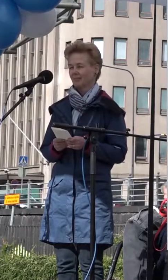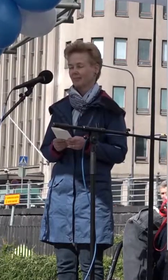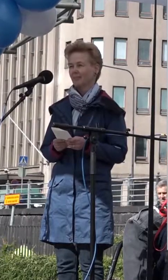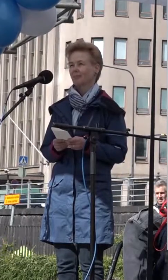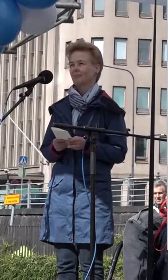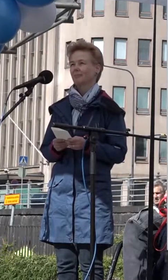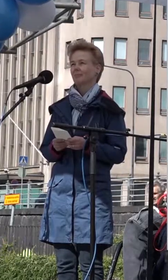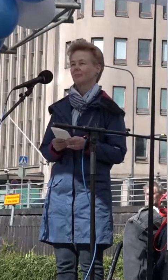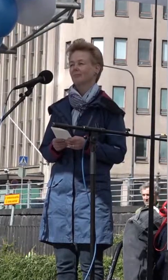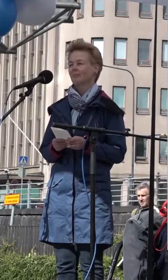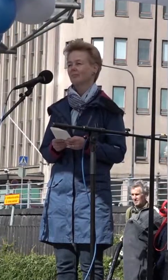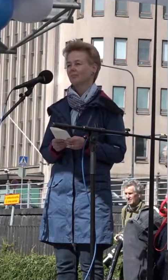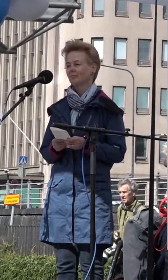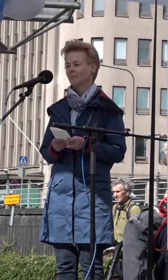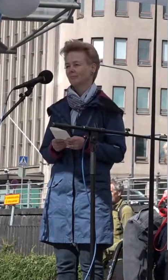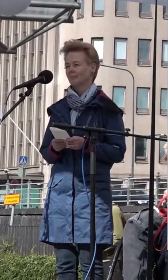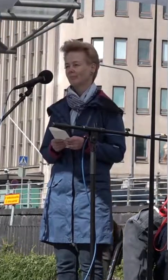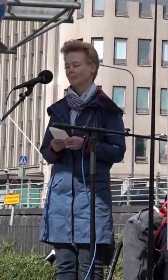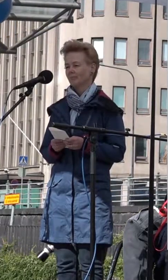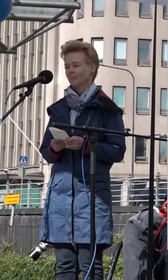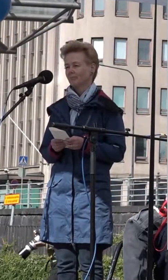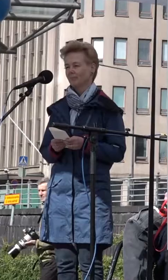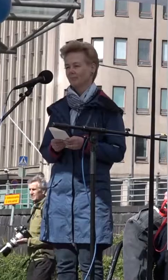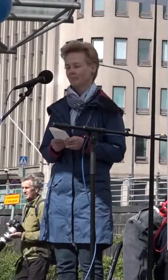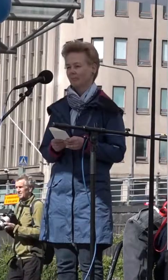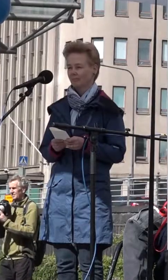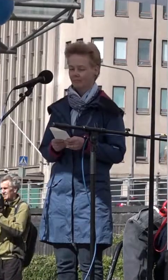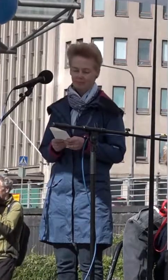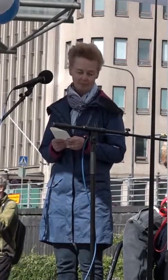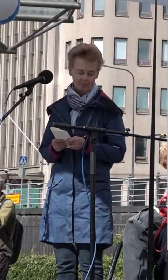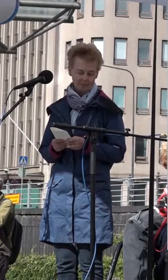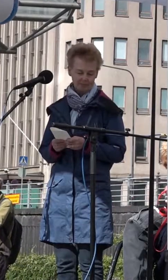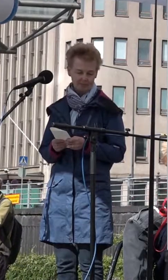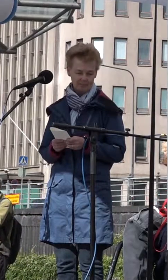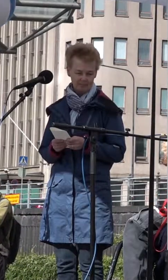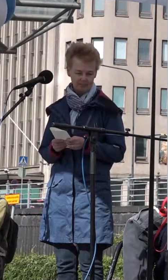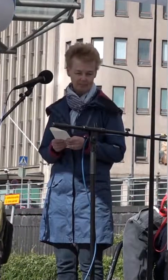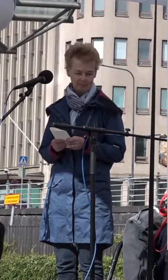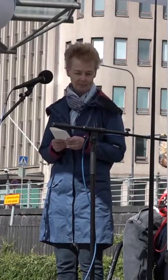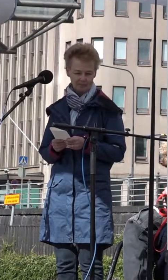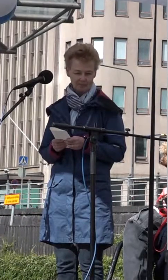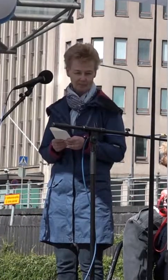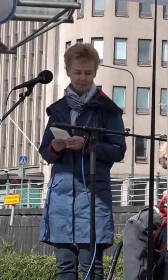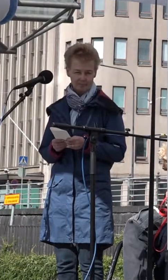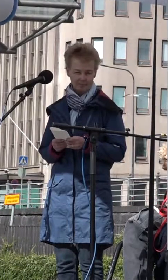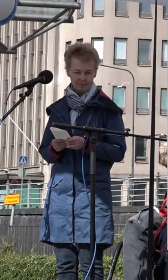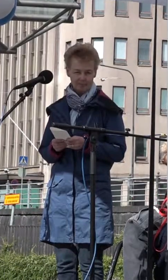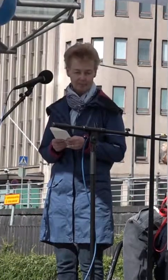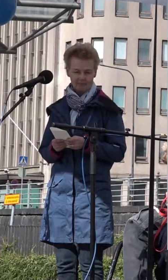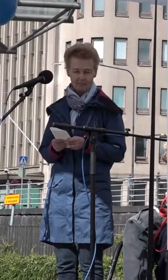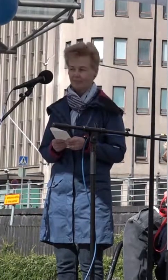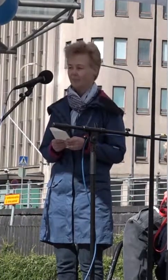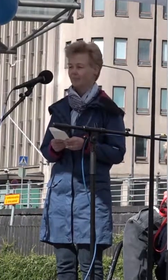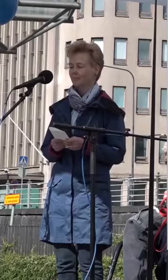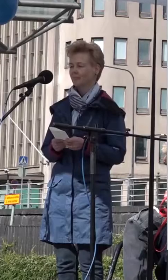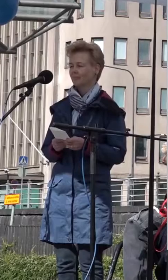ja aivan liian monta kertaa vammaiset ihmiset on jäänyt syrjään ja sen aika pitää saada loppumaan nyt. Ja lopuksi